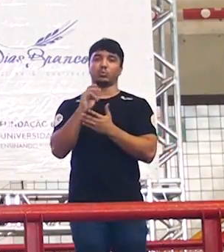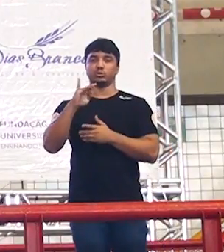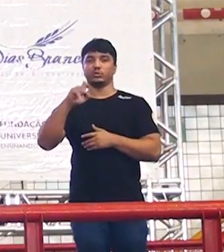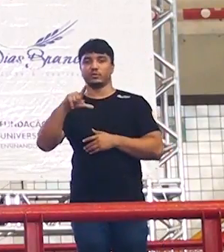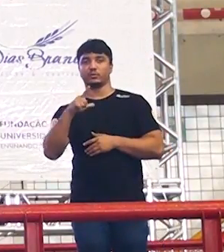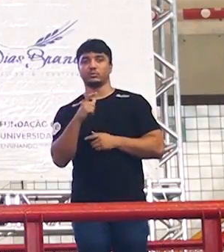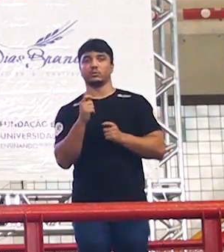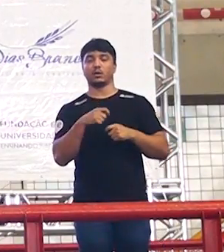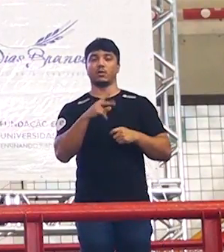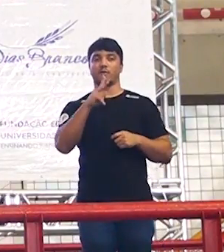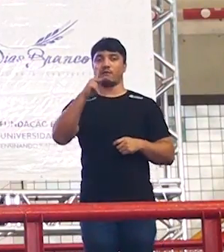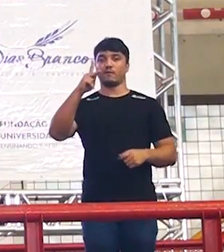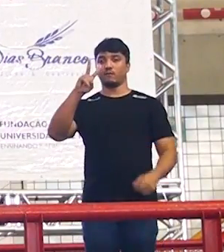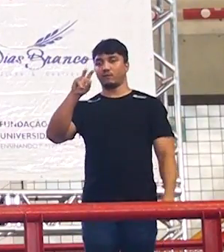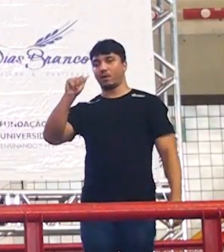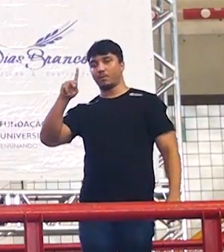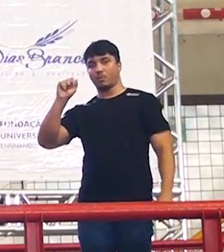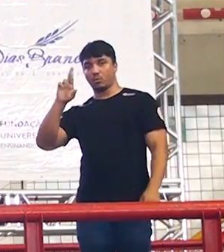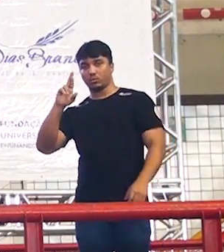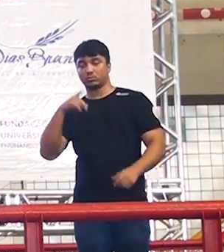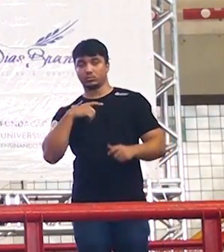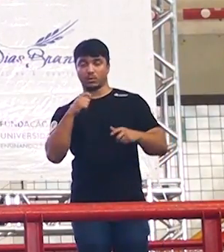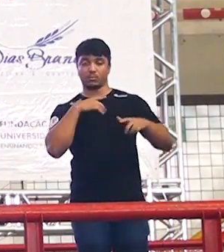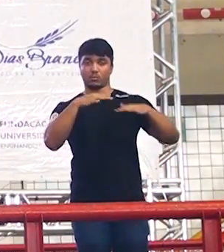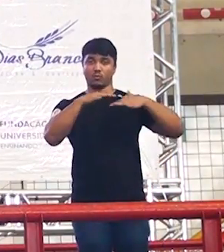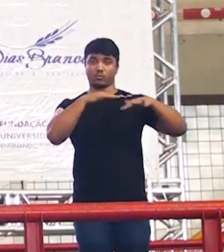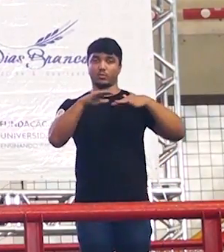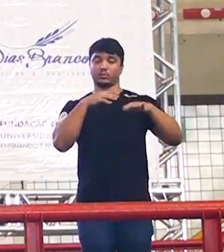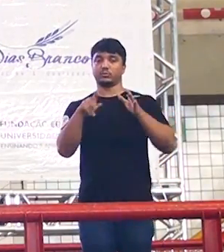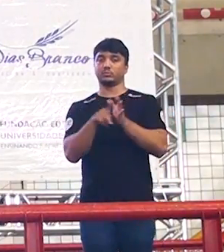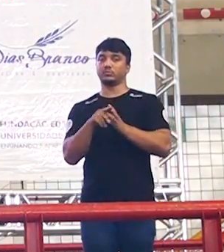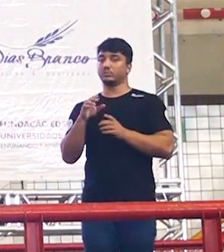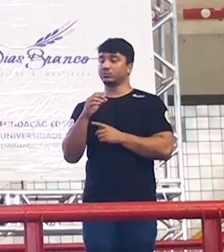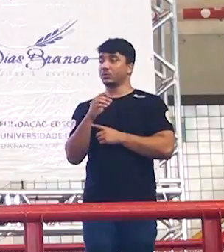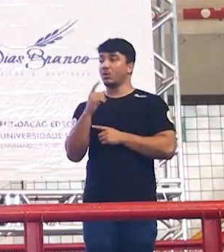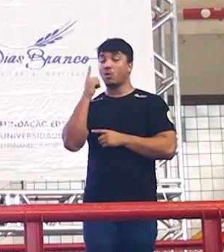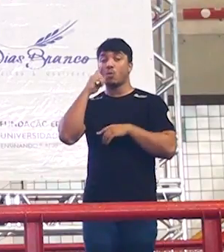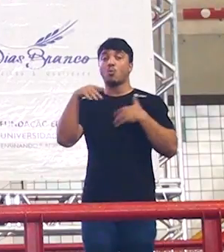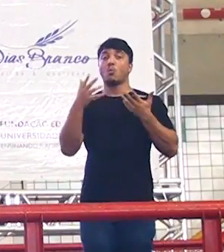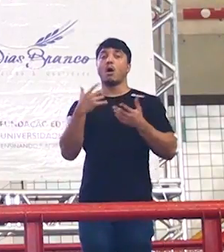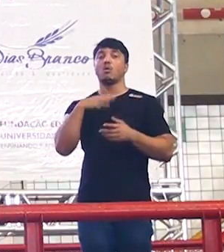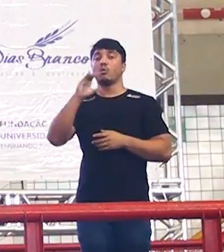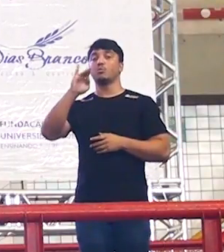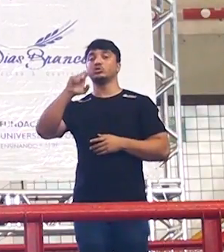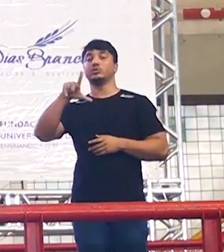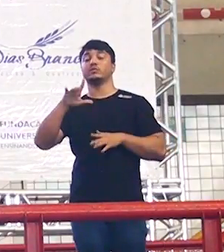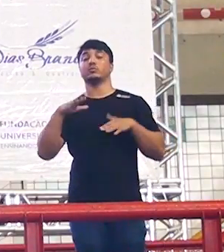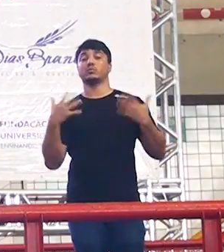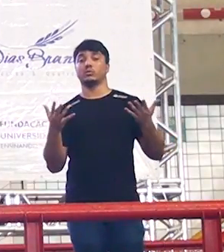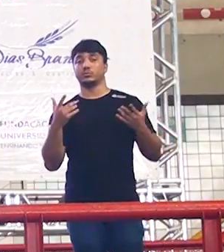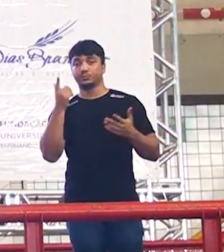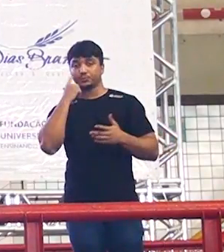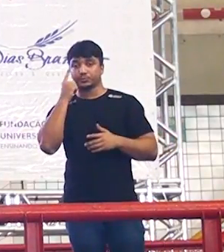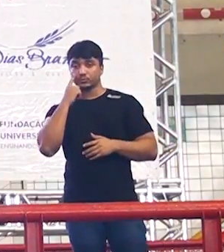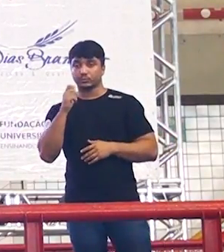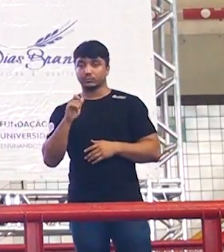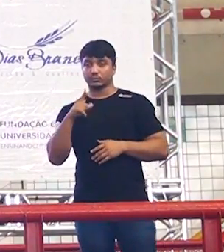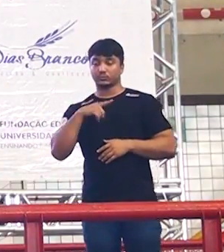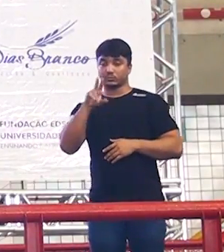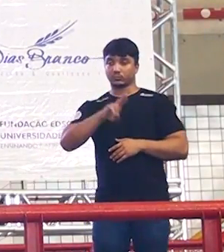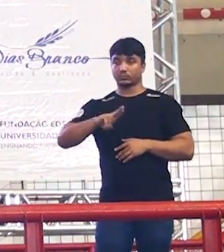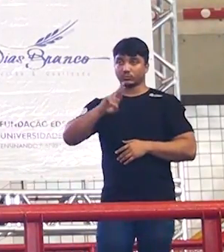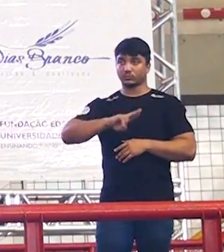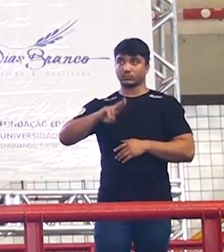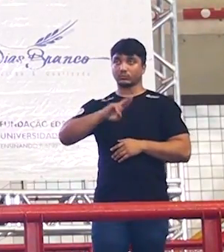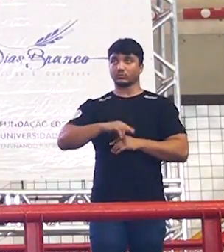para gerar vapor, que vai colocar essa turbina em movimento. Quem são esses combustíveis que são usados